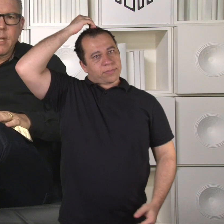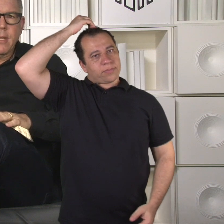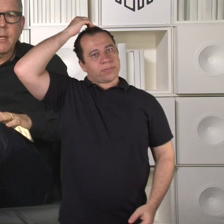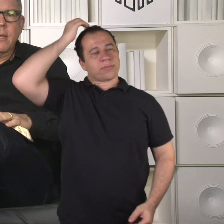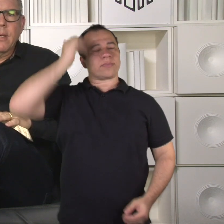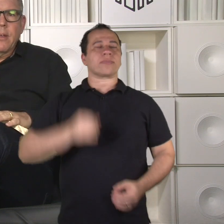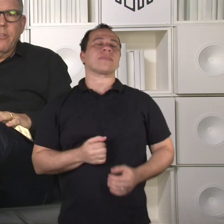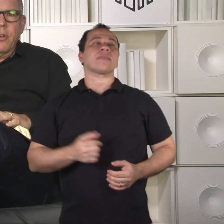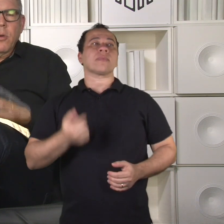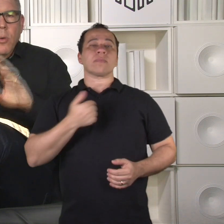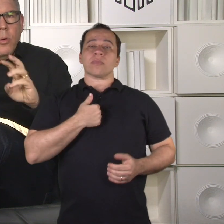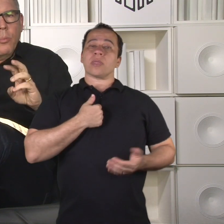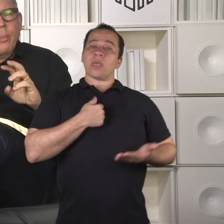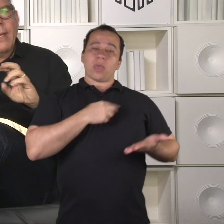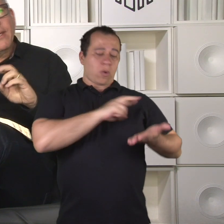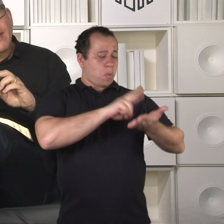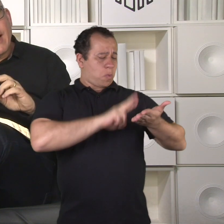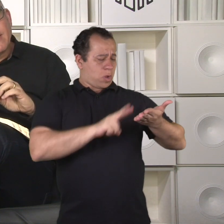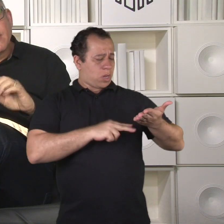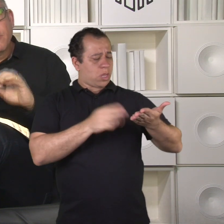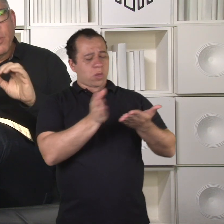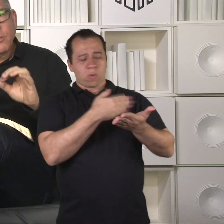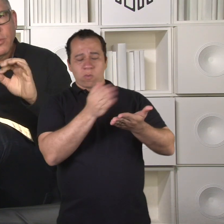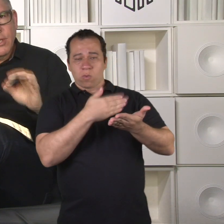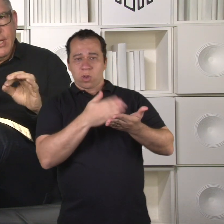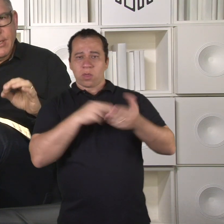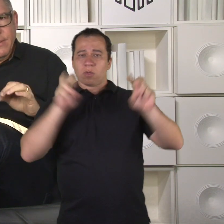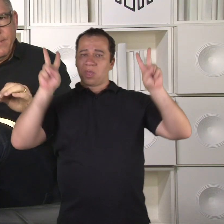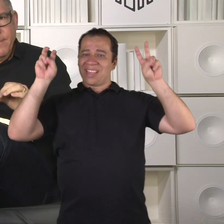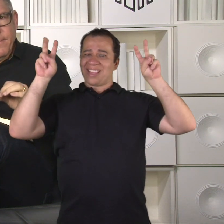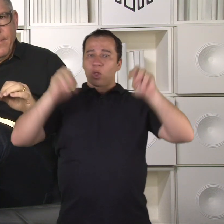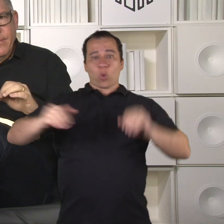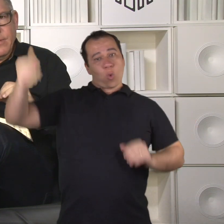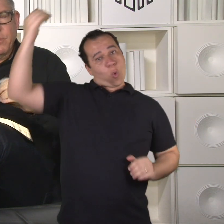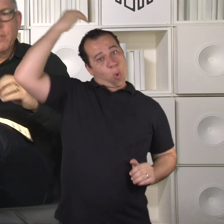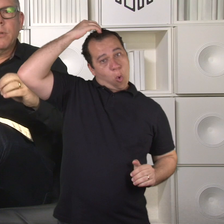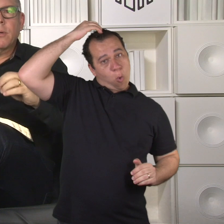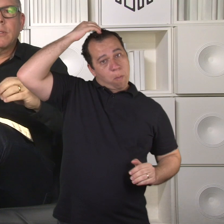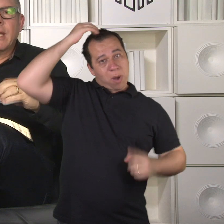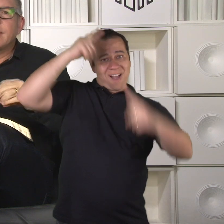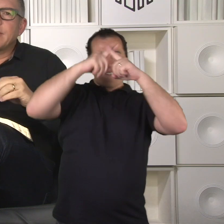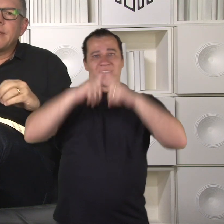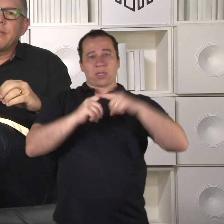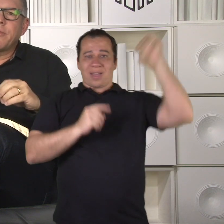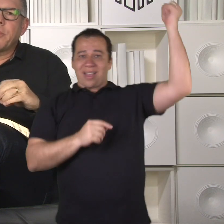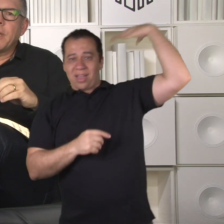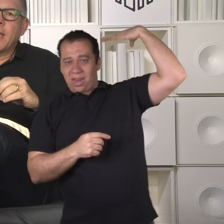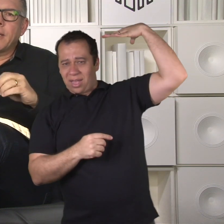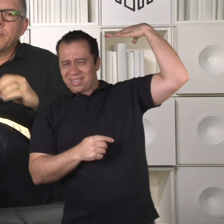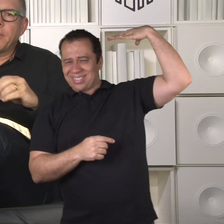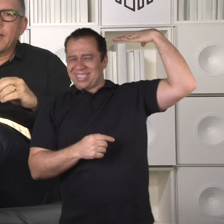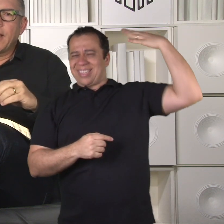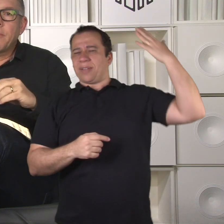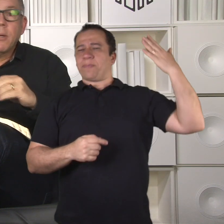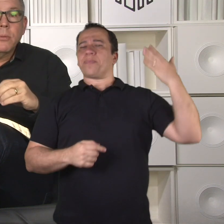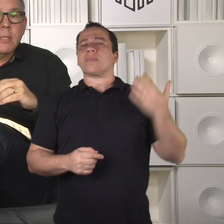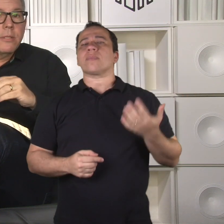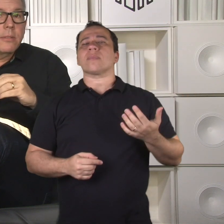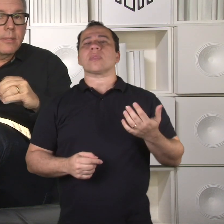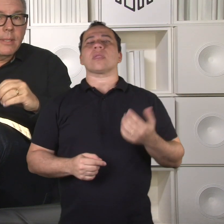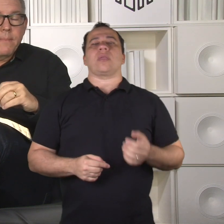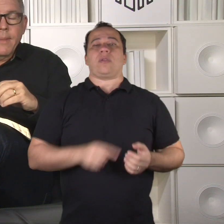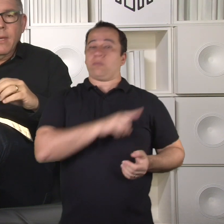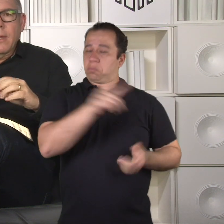impressionantes que eu já li foi Culpa e Graça, do Paul Tournier. Você pode encontrar esse livro publicado pela